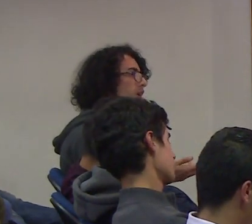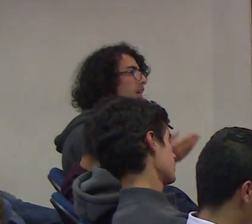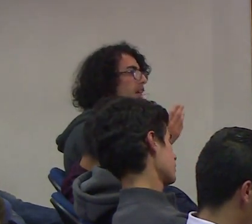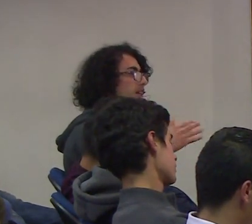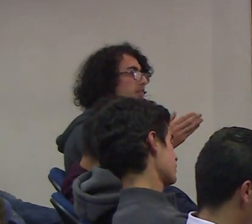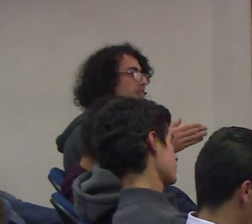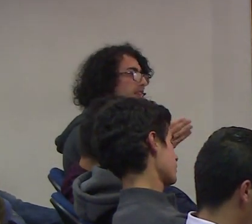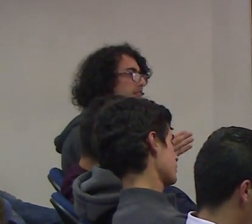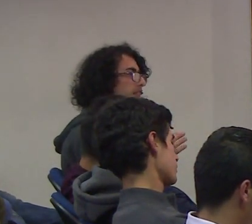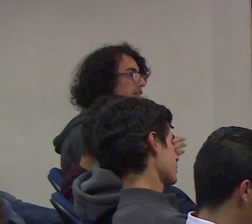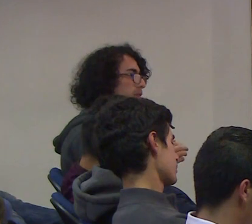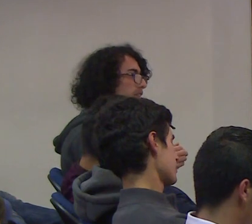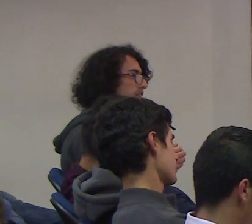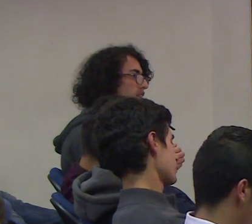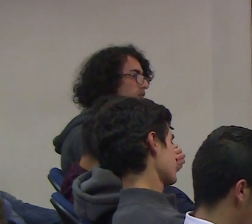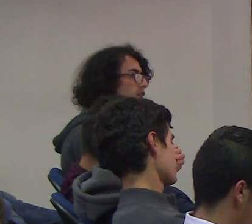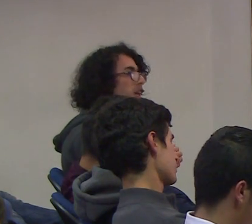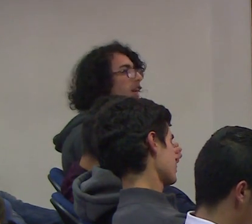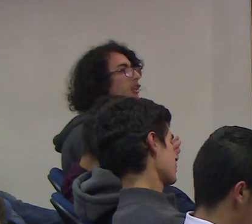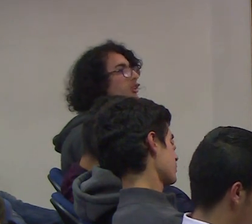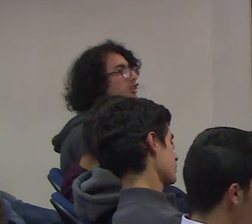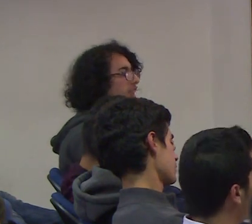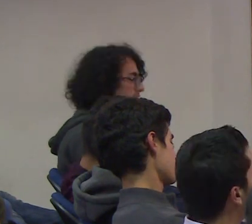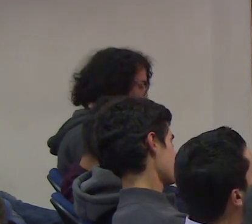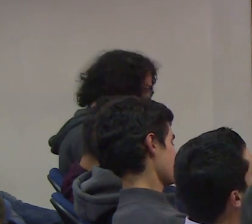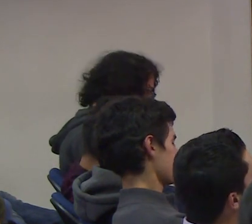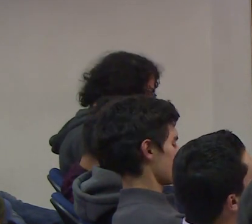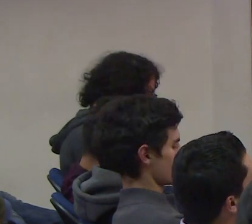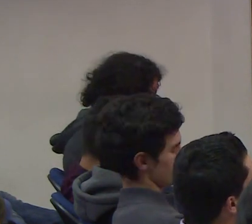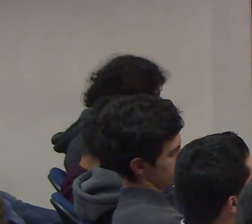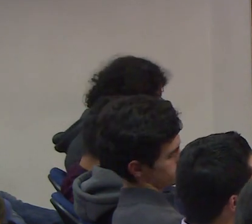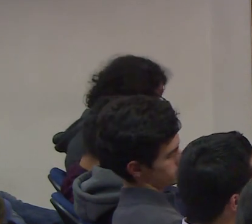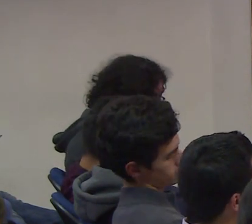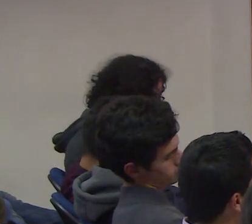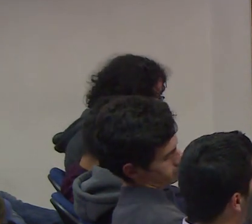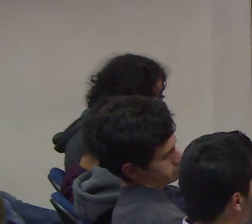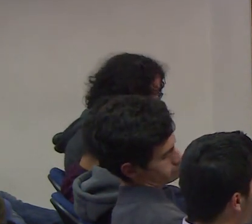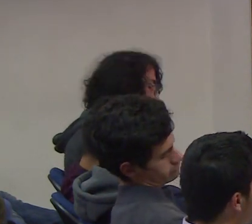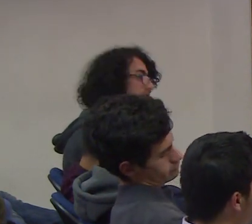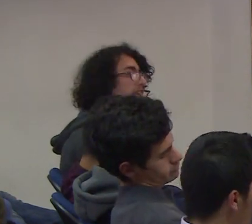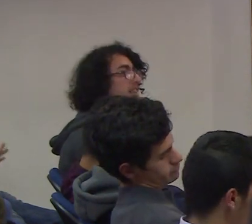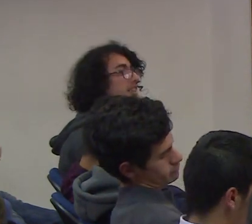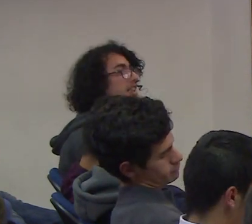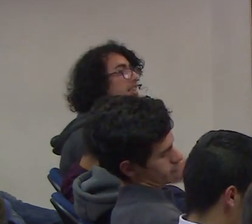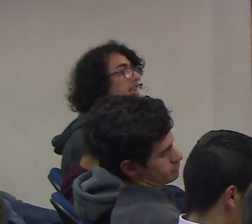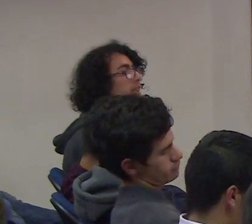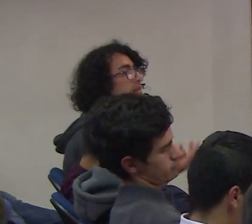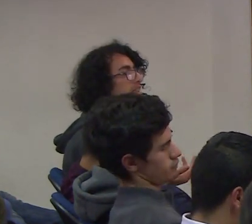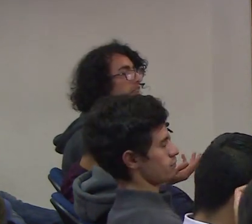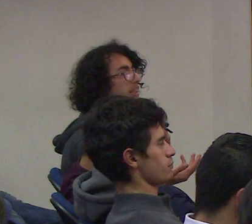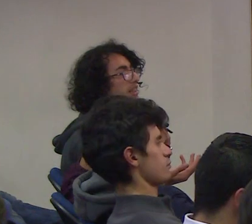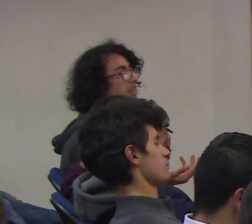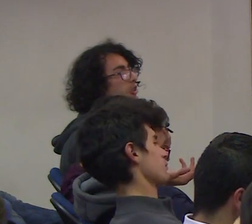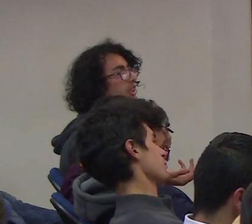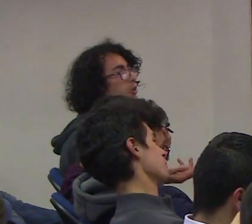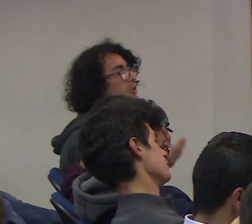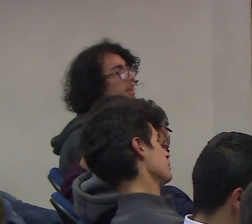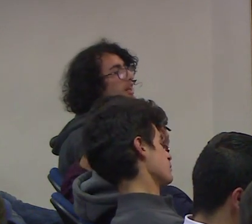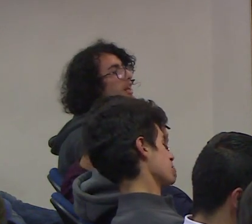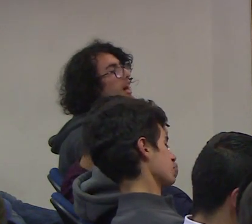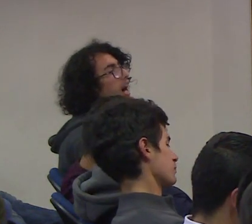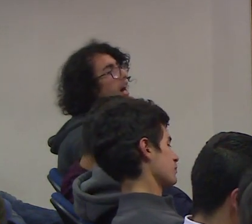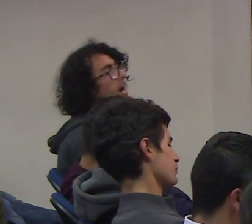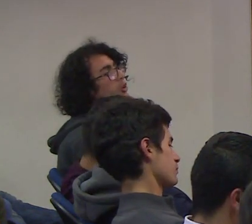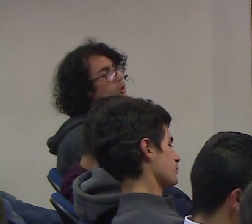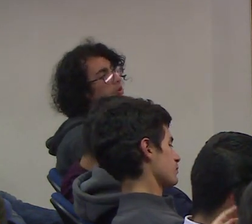cabo en las diferentes líneas de investigación. Entonces, la pregunta va relacionada en si dicha temática quizás no se